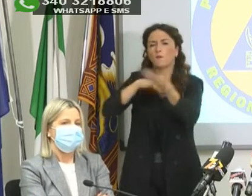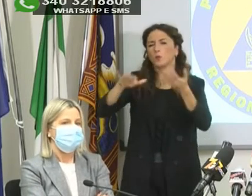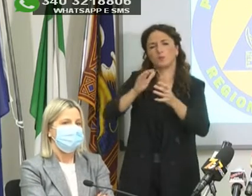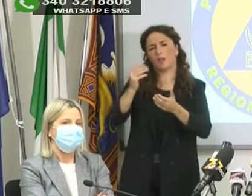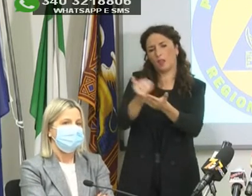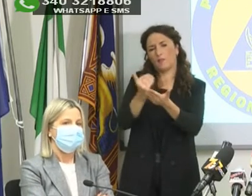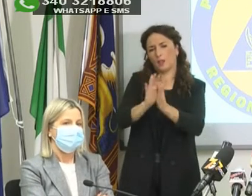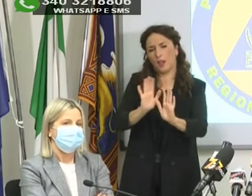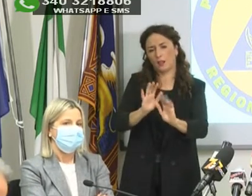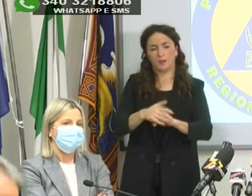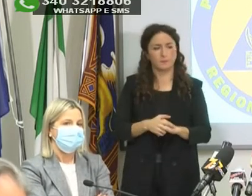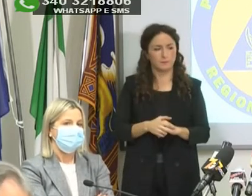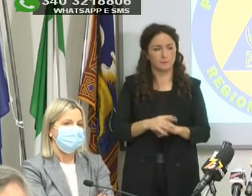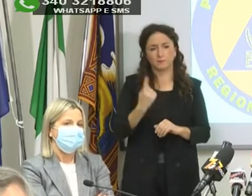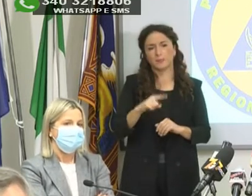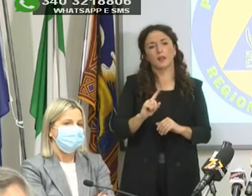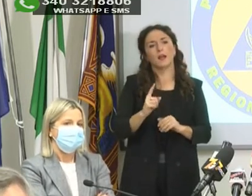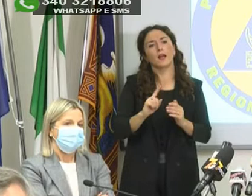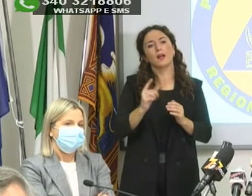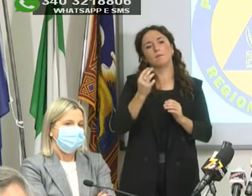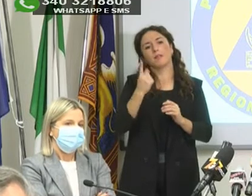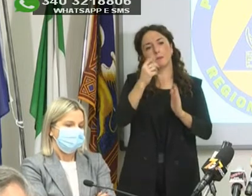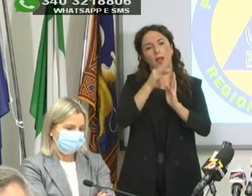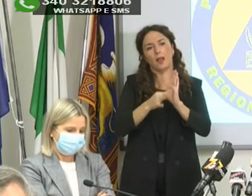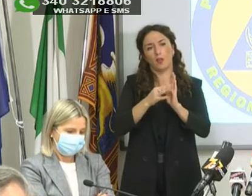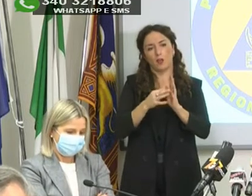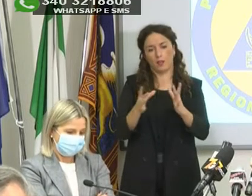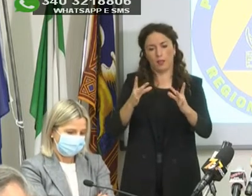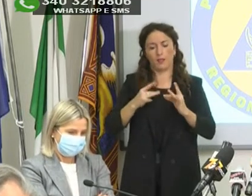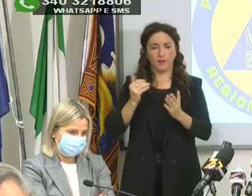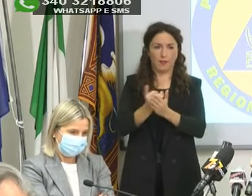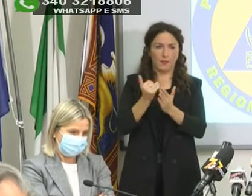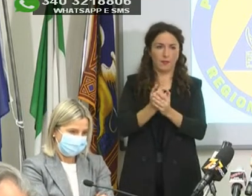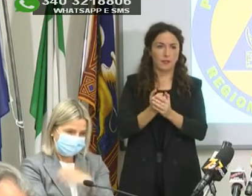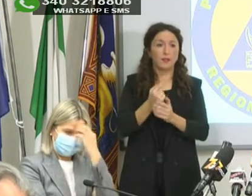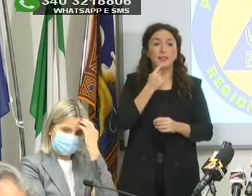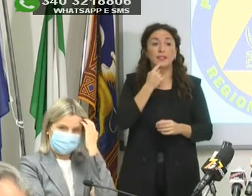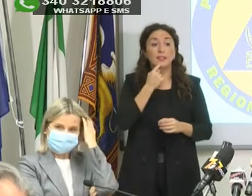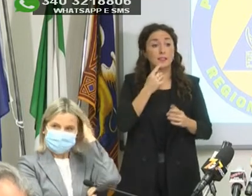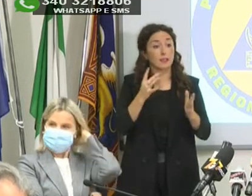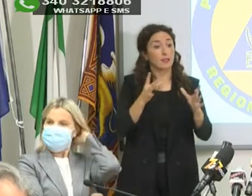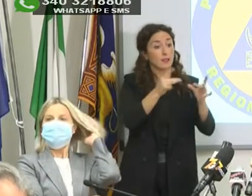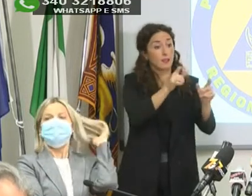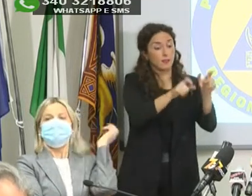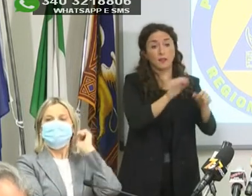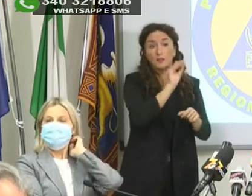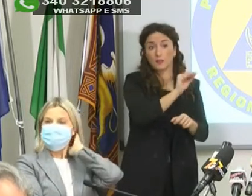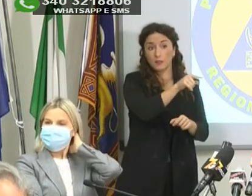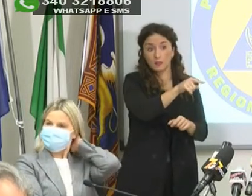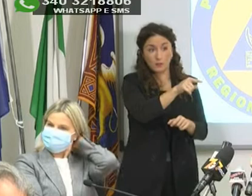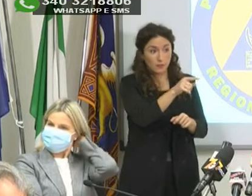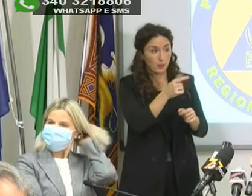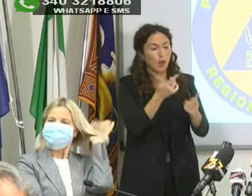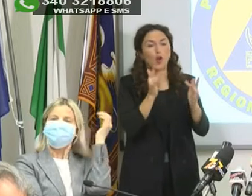punto. Questa è la regola per non infettarsi. Se voi andate a chiedere a tutti coloro che si sono infettati e fate un minimo di